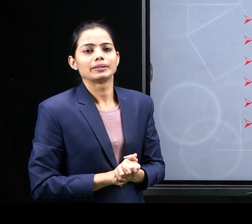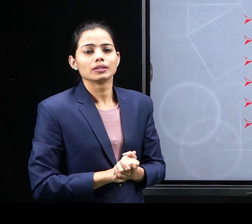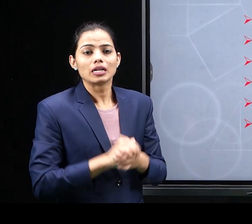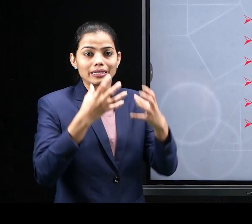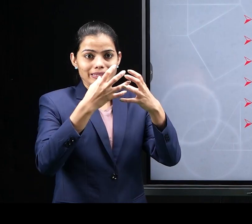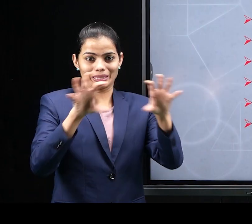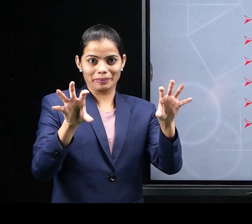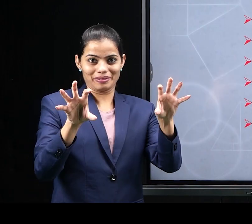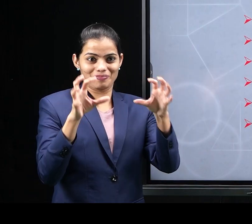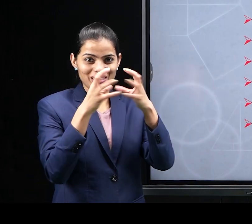உட்கணம்,